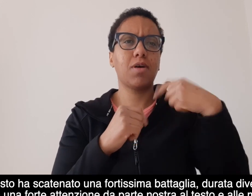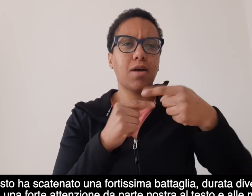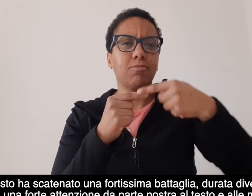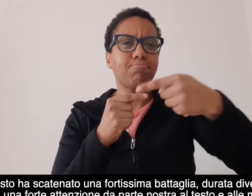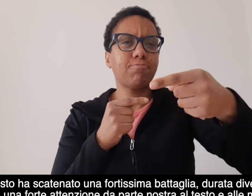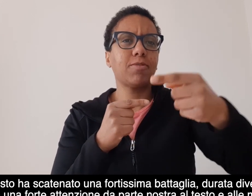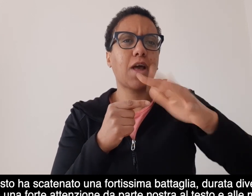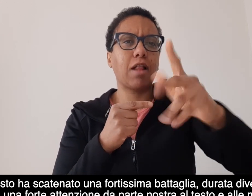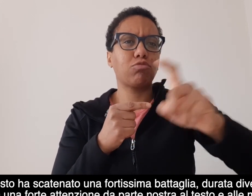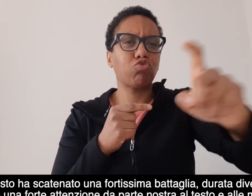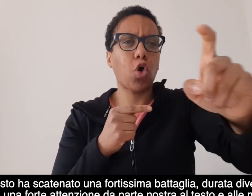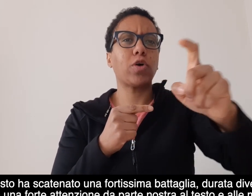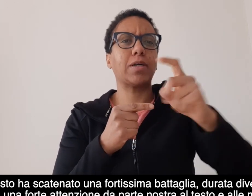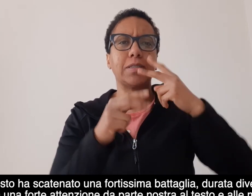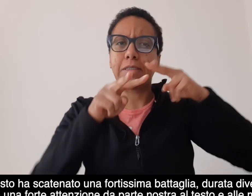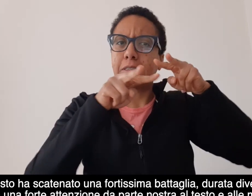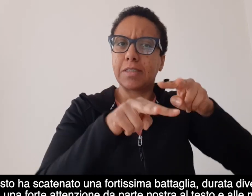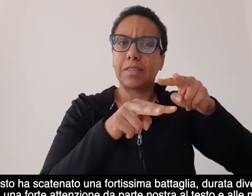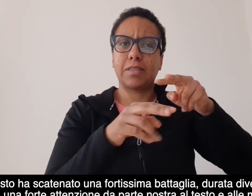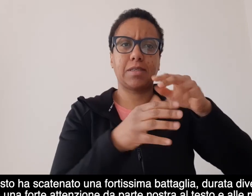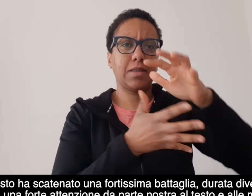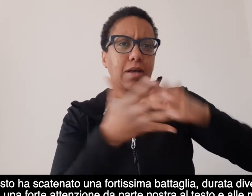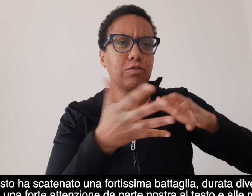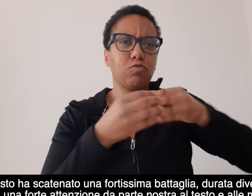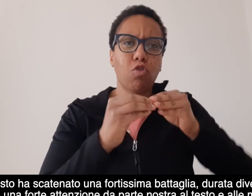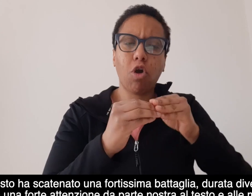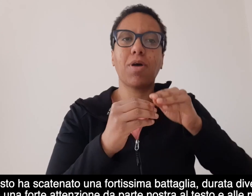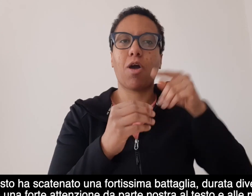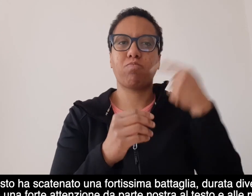con una forte attenzione da parte nostra al testo e alle modifiche